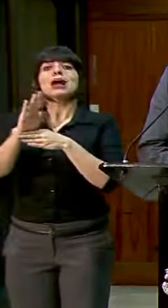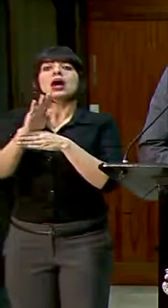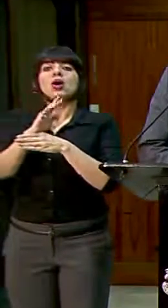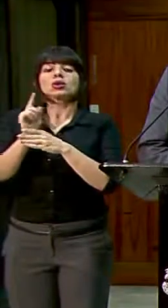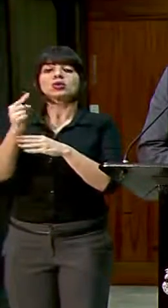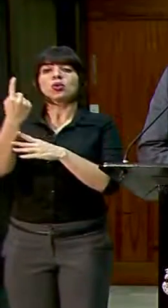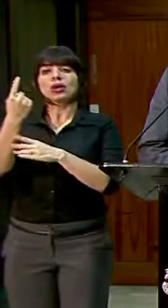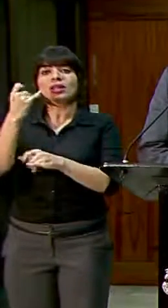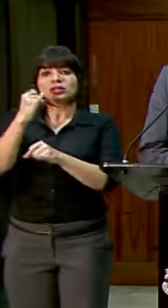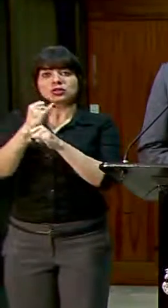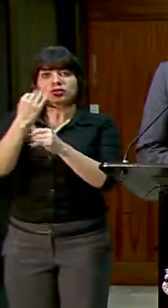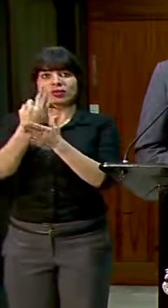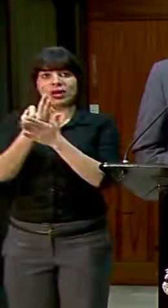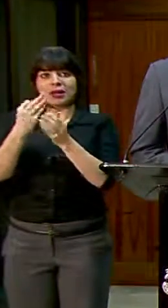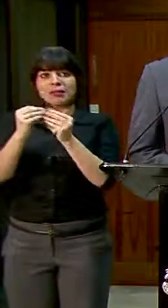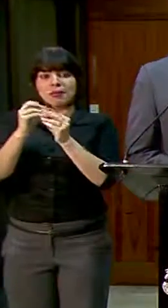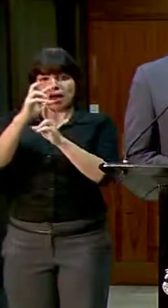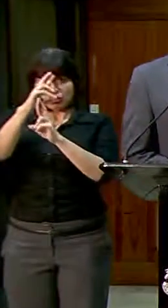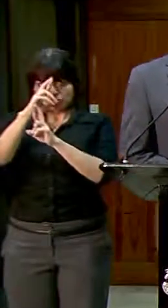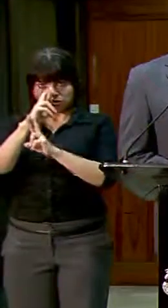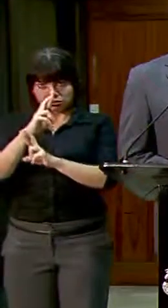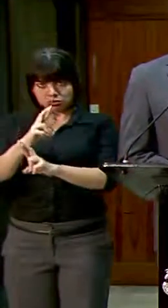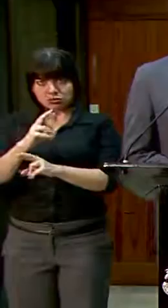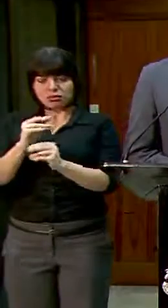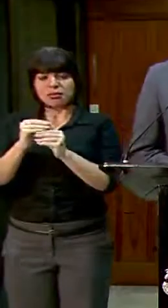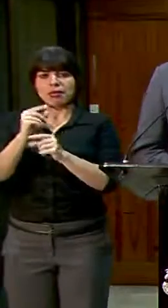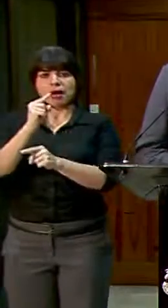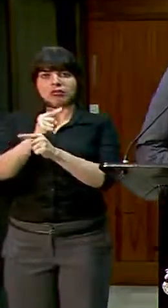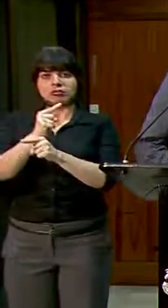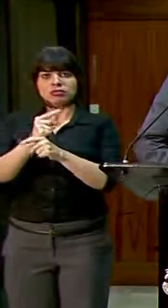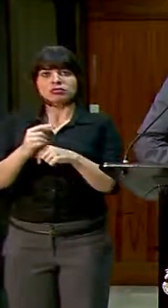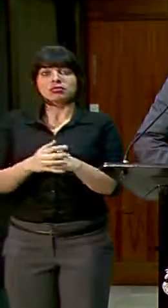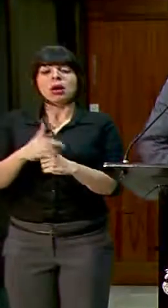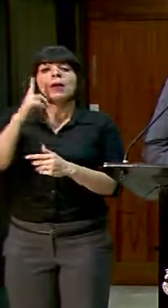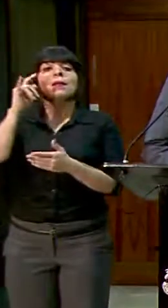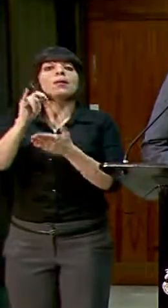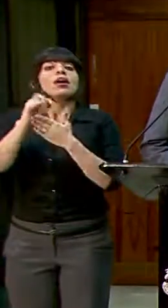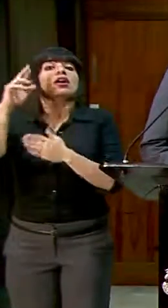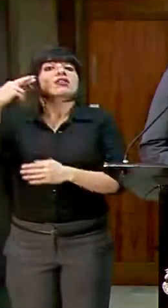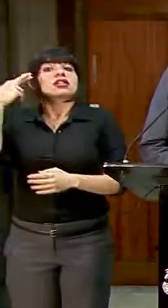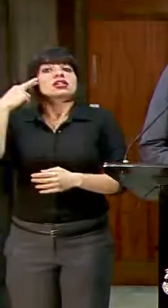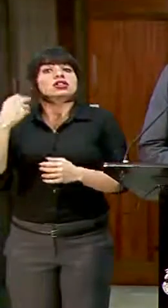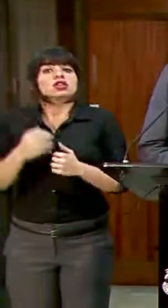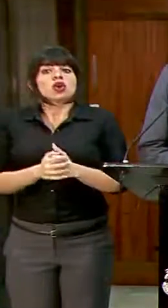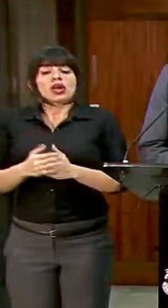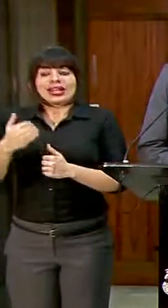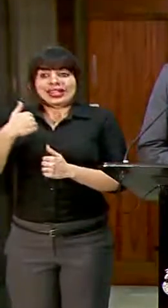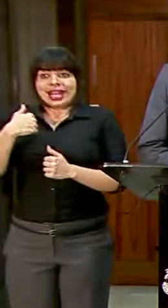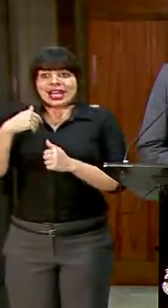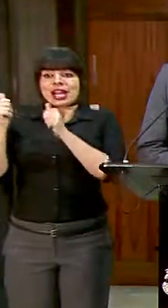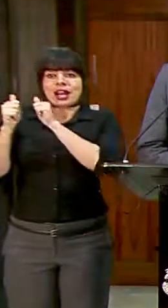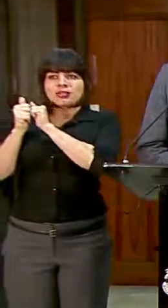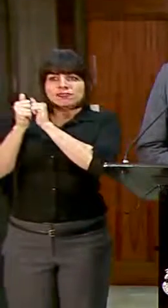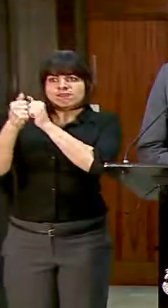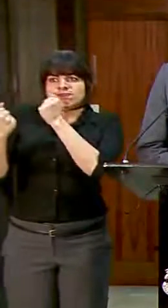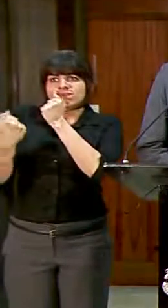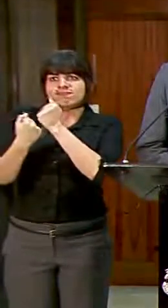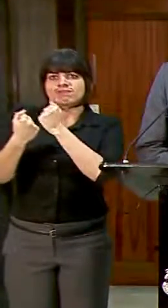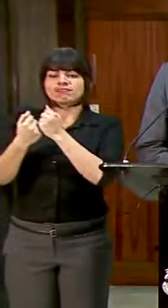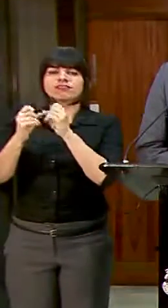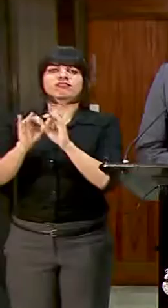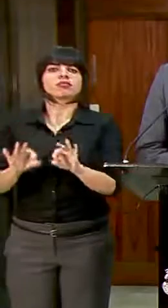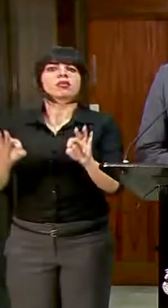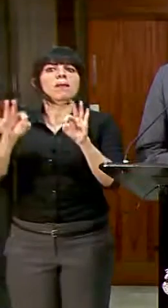las instituciones financieras más respetadas y más idóneas, y por esa razón contar con ese acompañamiento ha sido